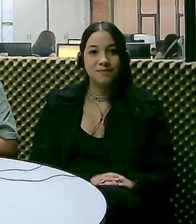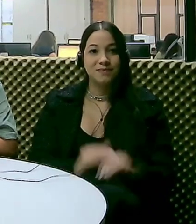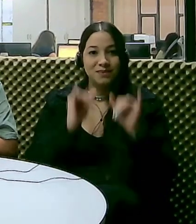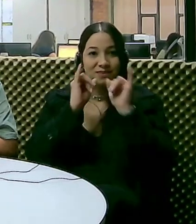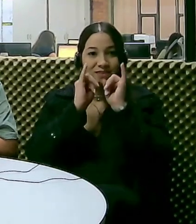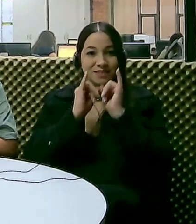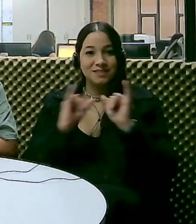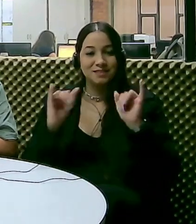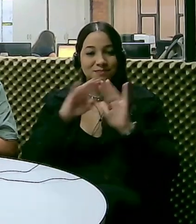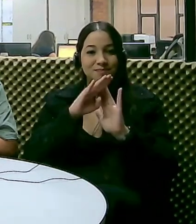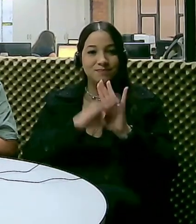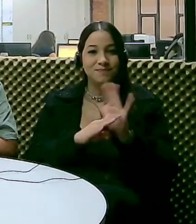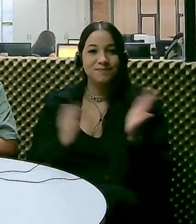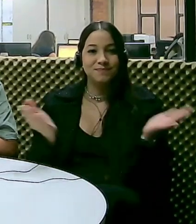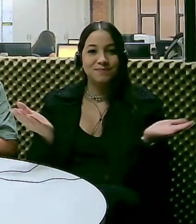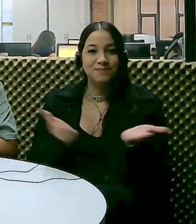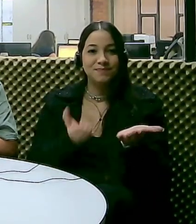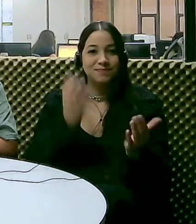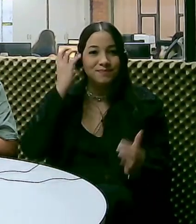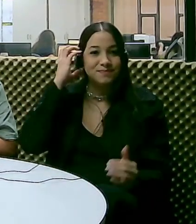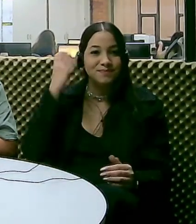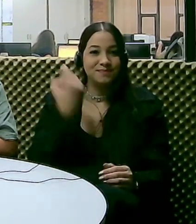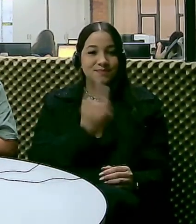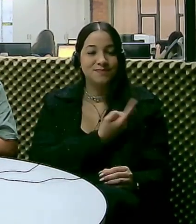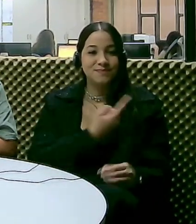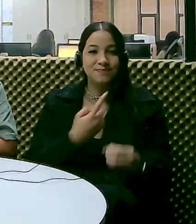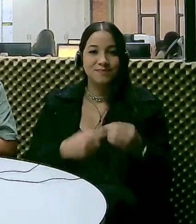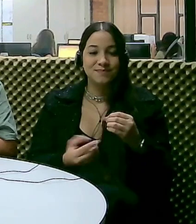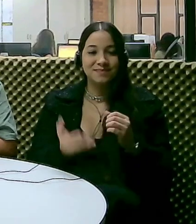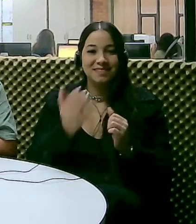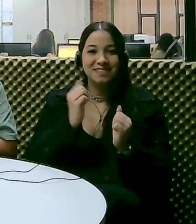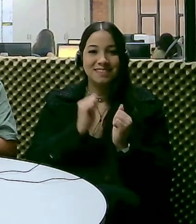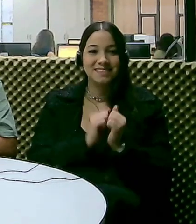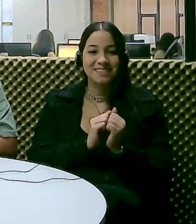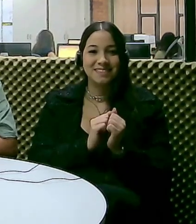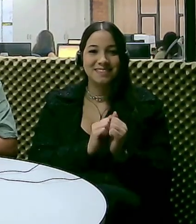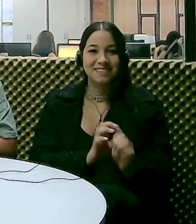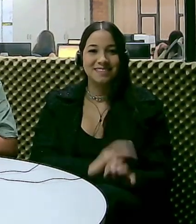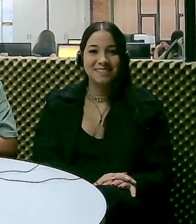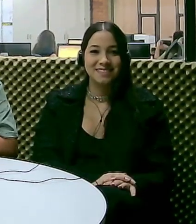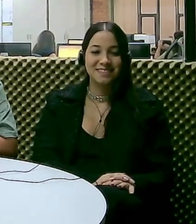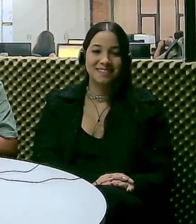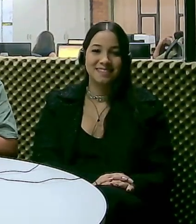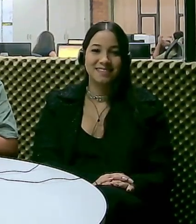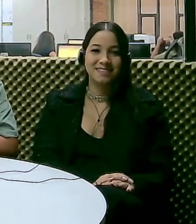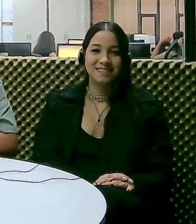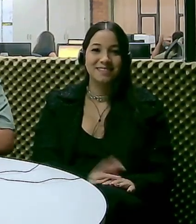Essas e outras notícias a partir de agora na Rádio Nossa Cidade. Vem com a gente!